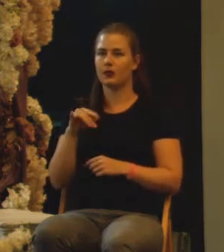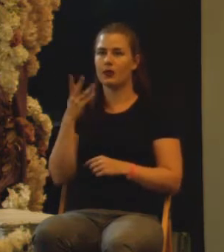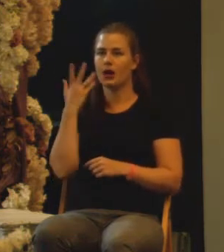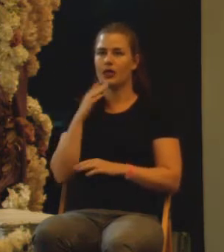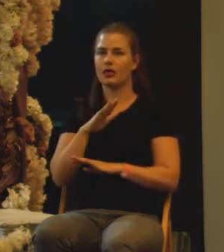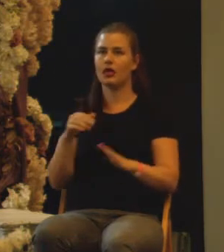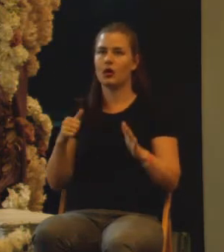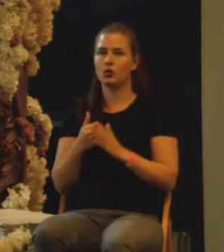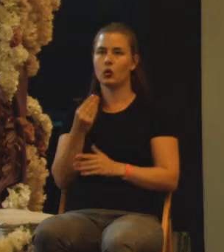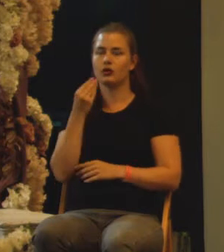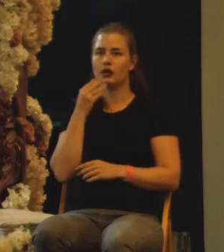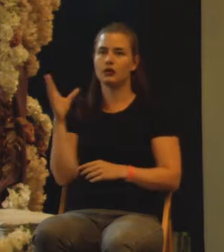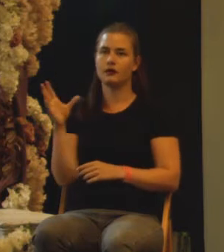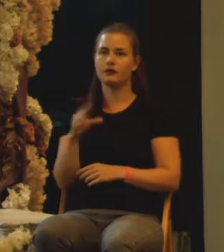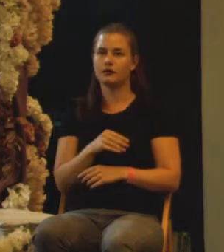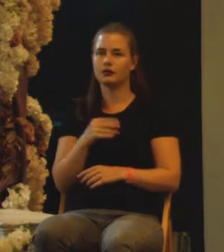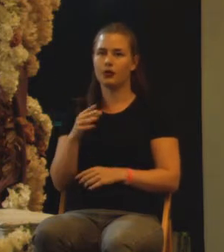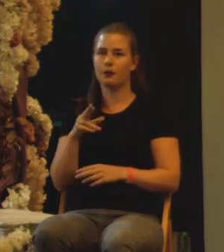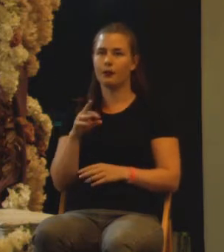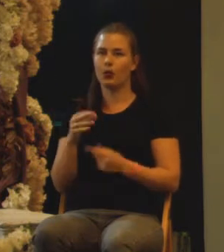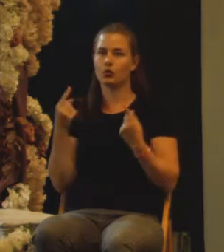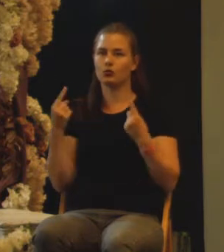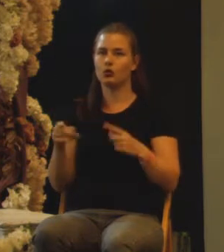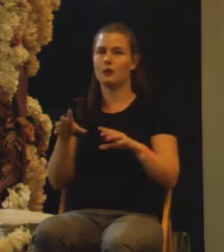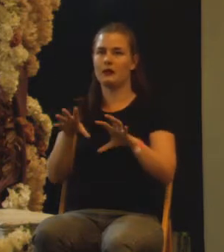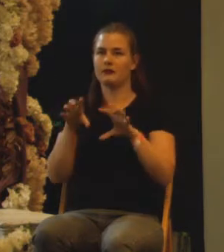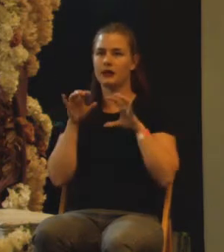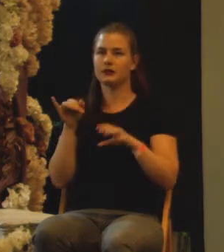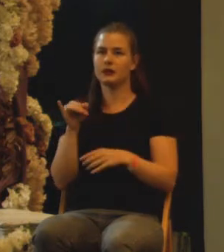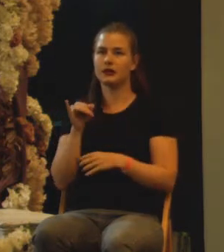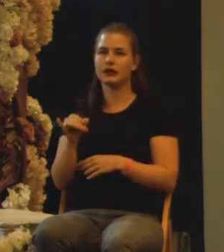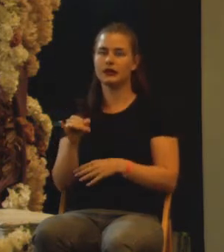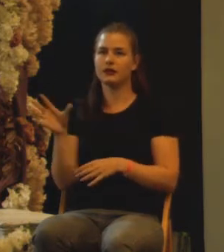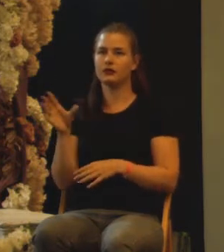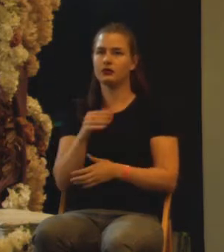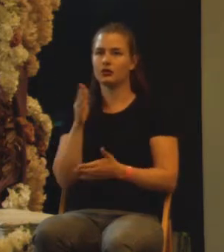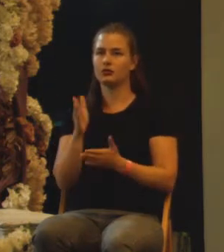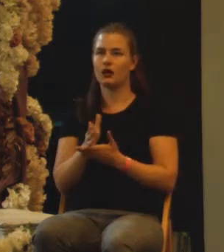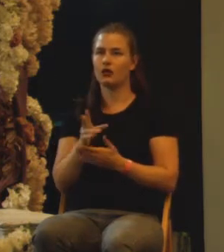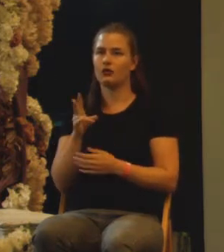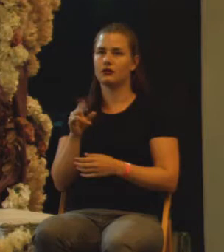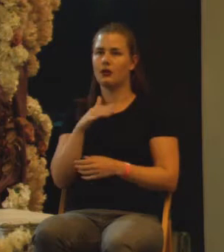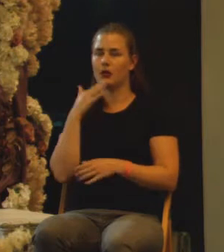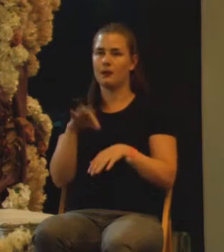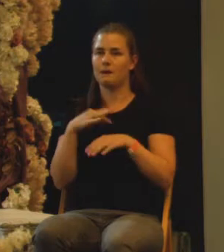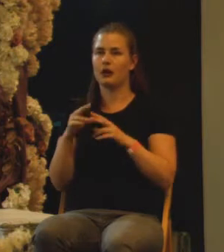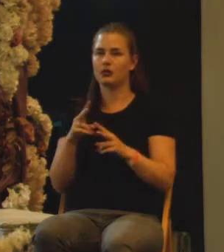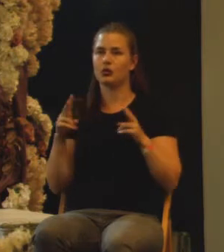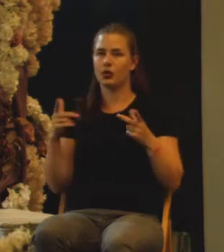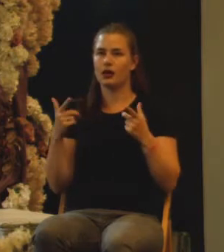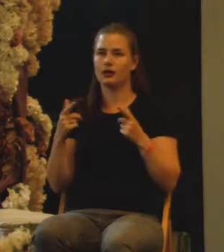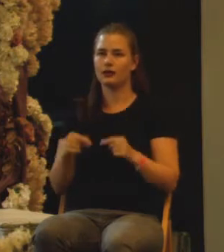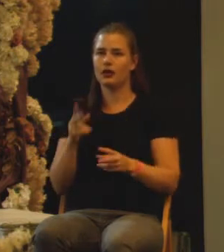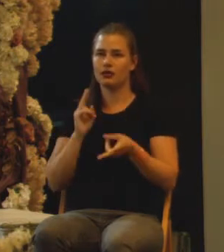не доедаешь, ты все по-другому воспринимаешь, и все становится острее, да, то есть кто-то там где-то